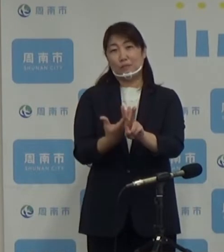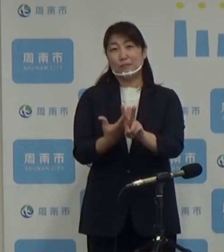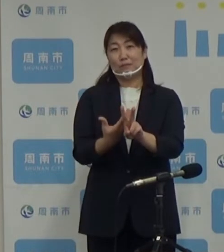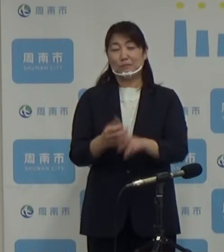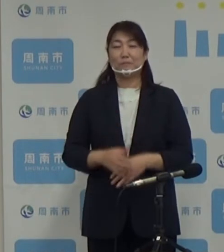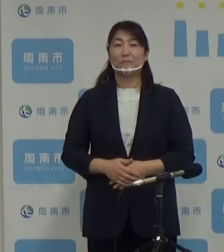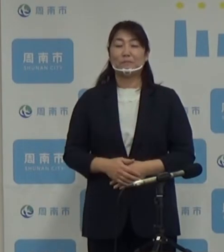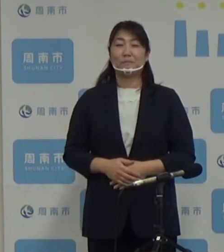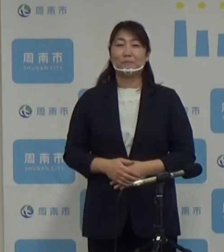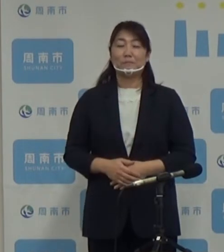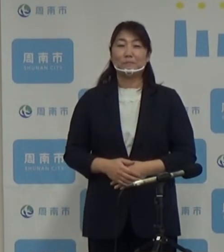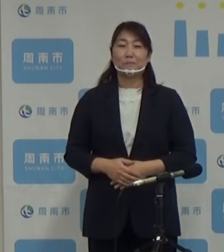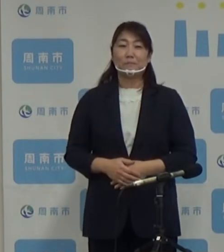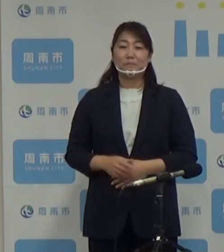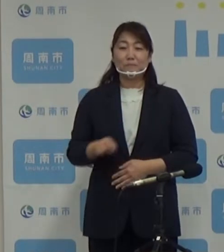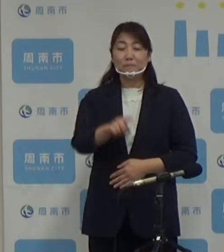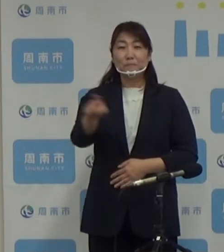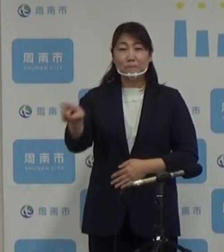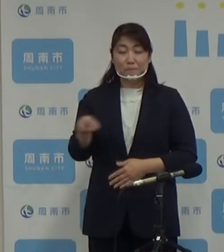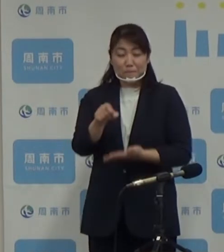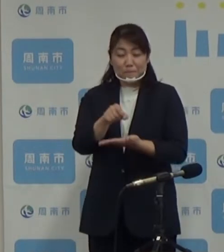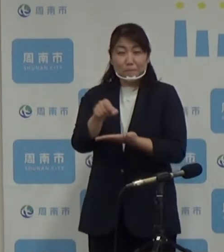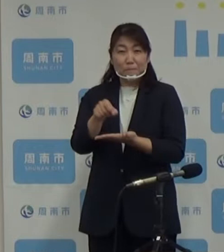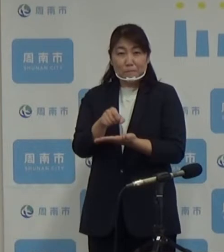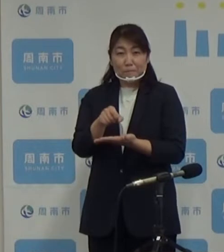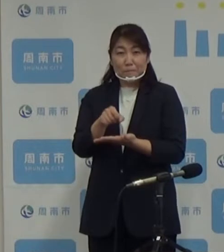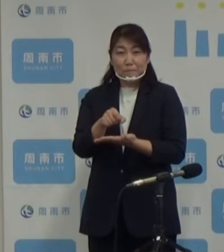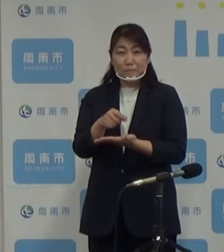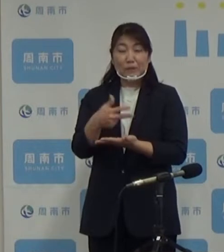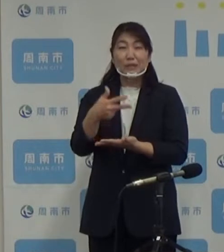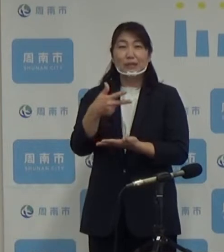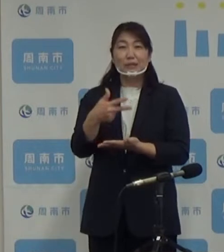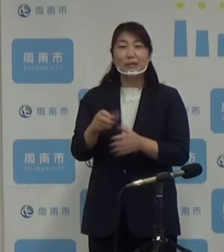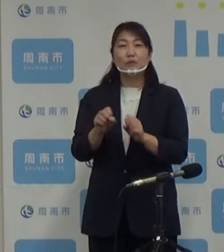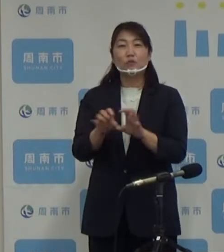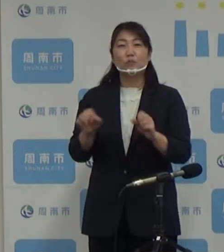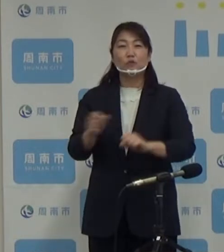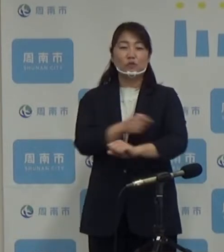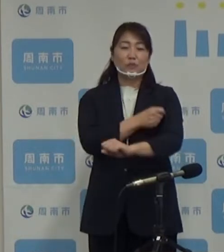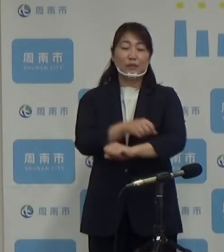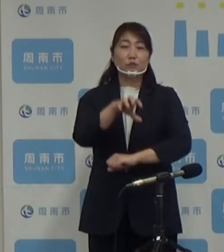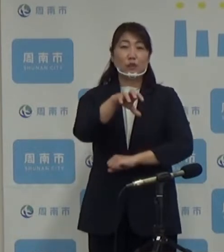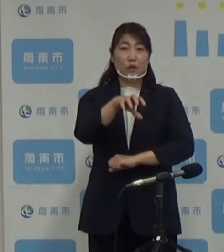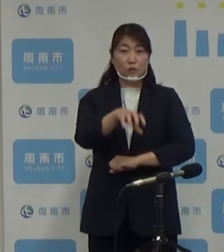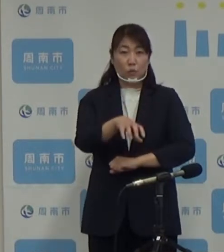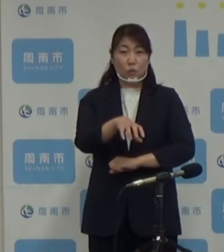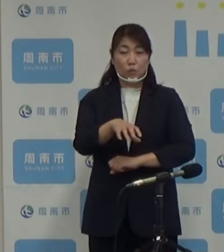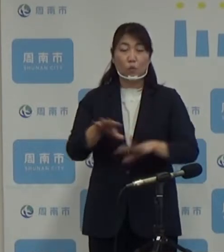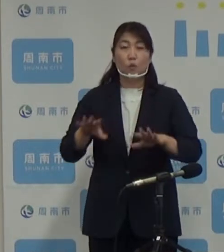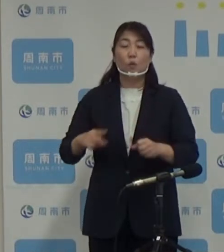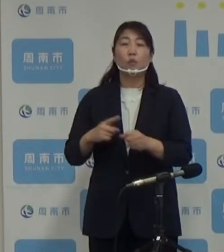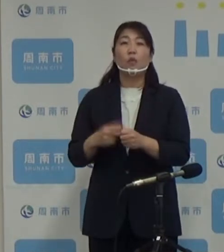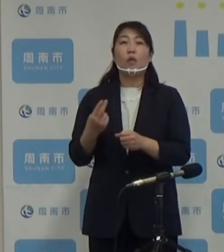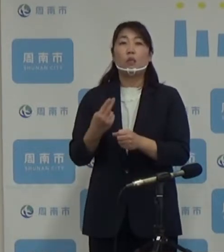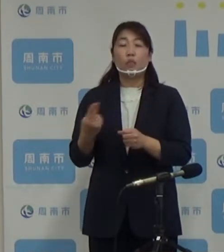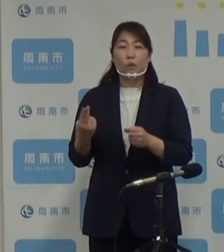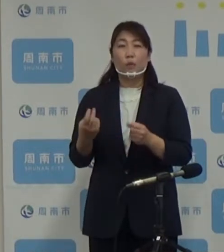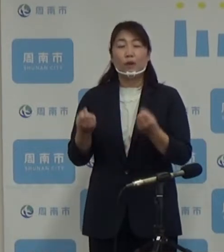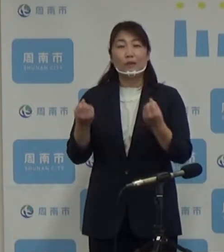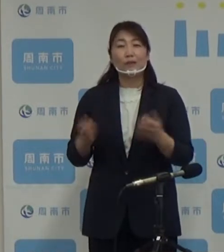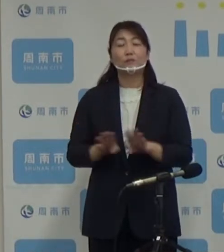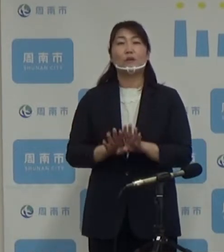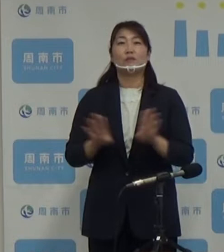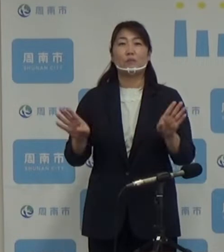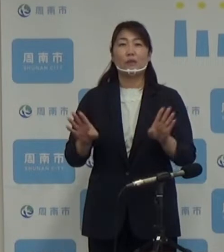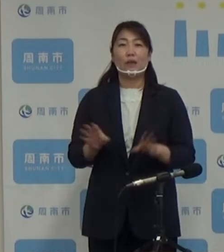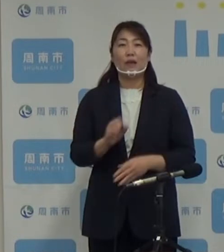ます市民ライターによる記事はシティプロモーションスペシャルサイトや今年度新しく運用開始し